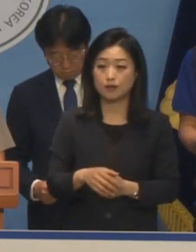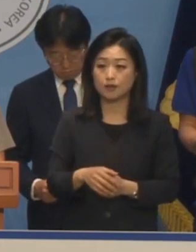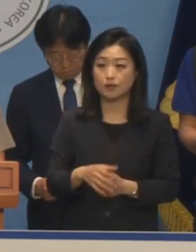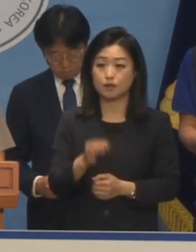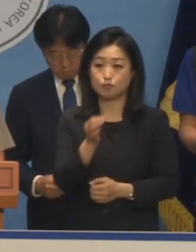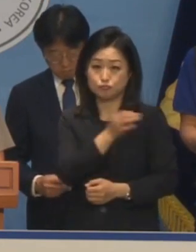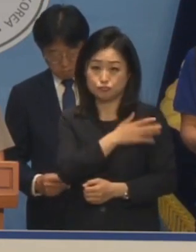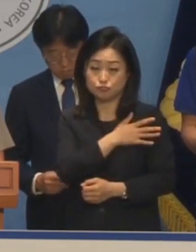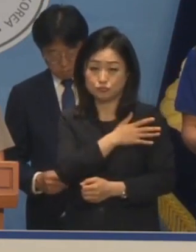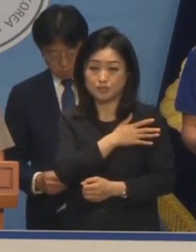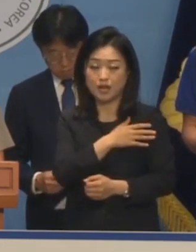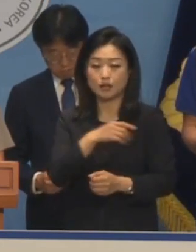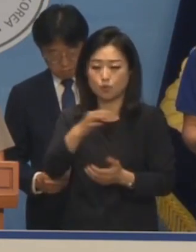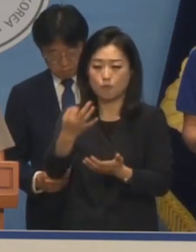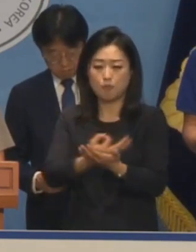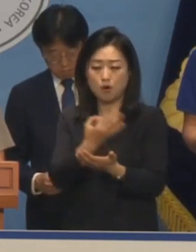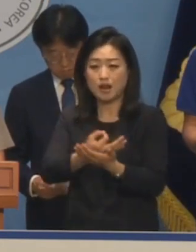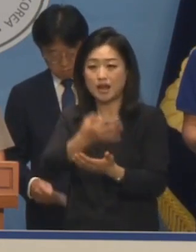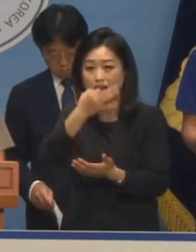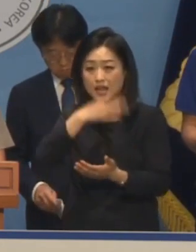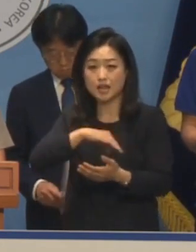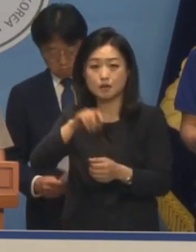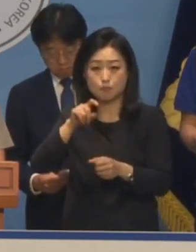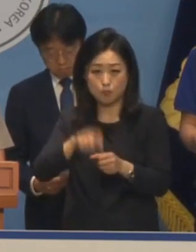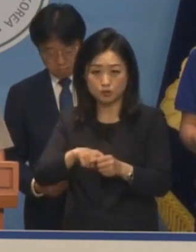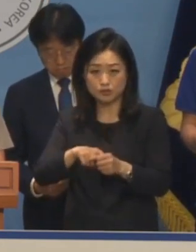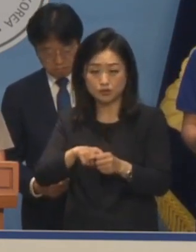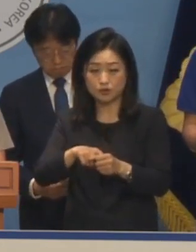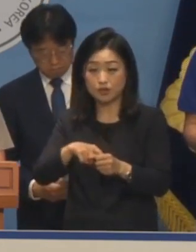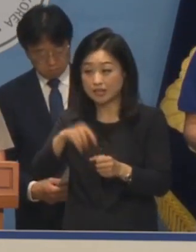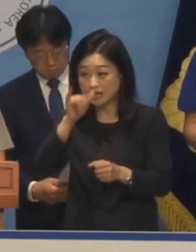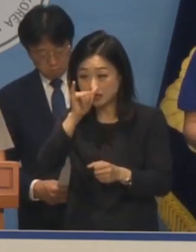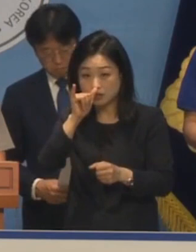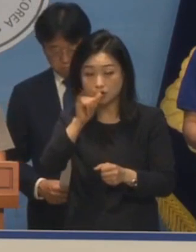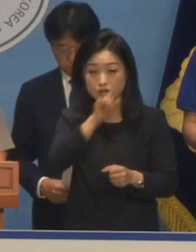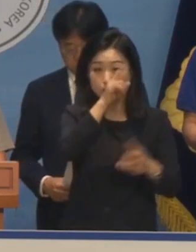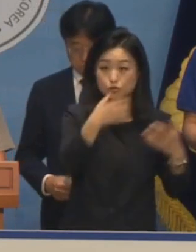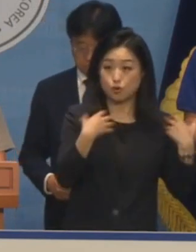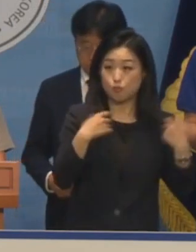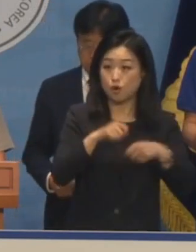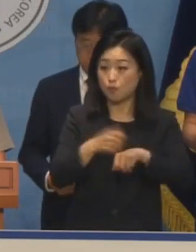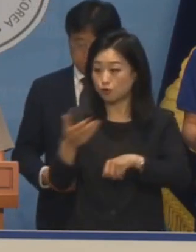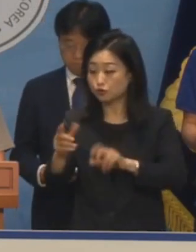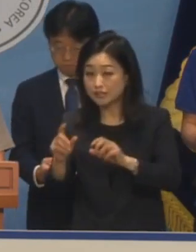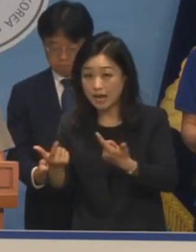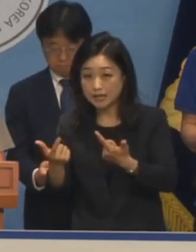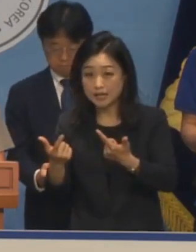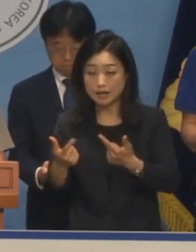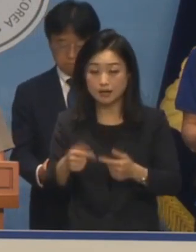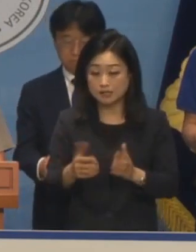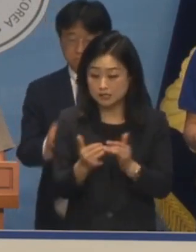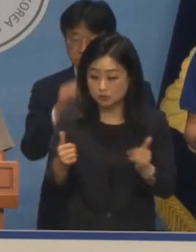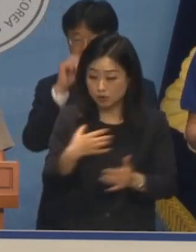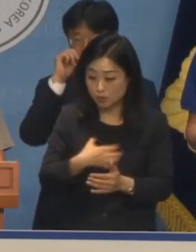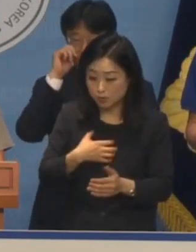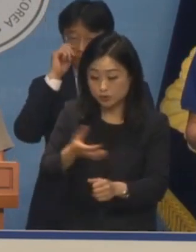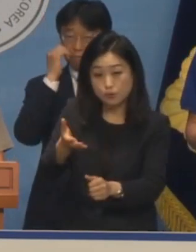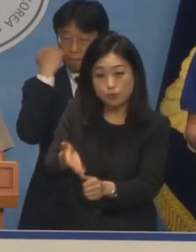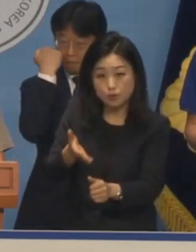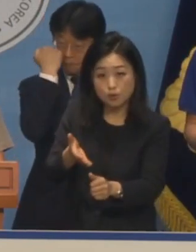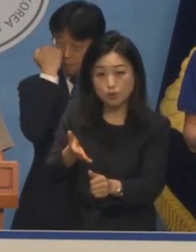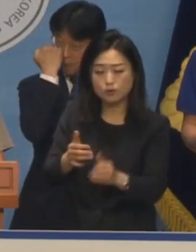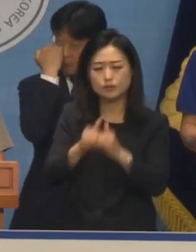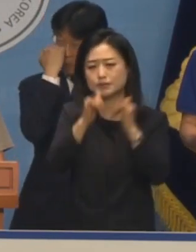불법을 자하라 행정이나 법률이 일을 저지하거나 처벌하지 못해 계속 고통을 강요 당한다면 그것이 온전한